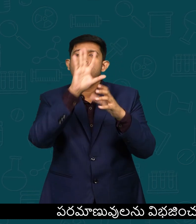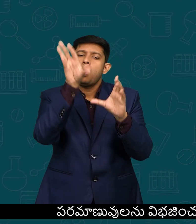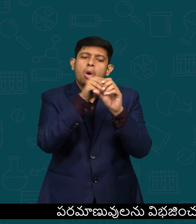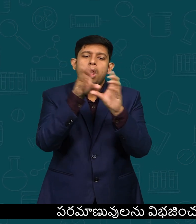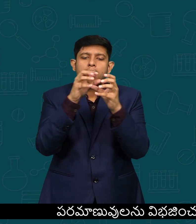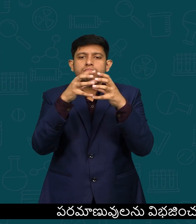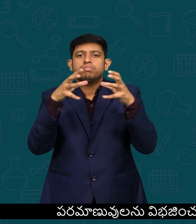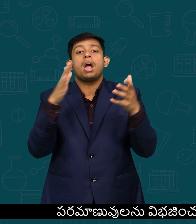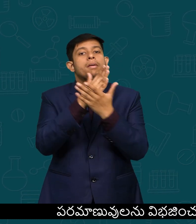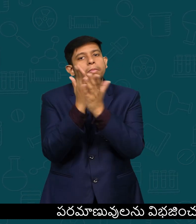ప్రతిపాదించాడు.